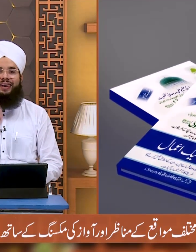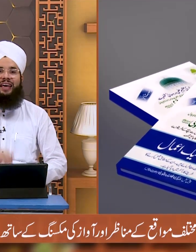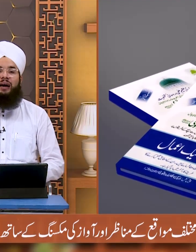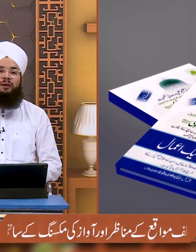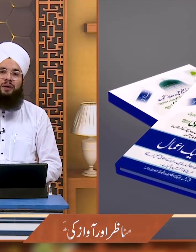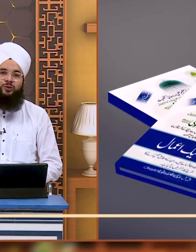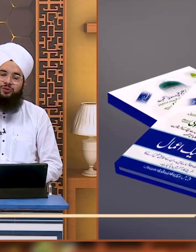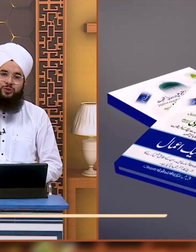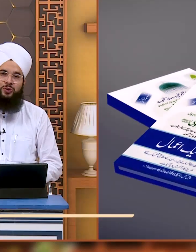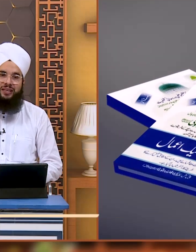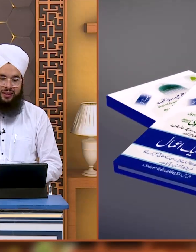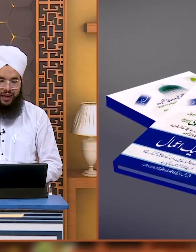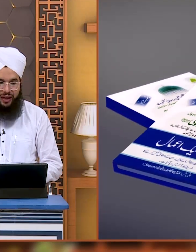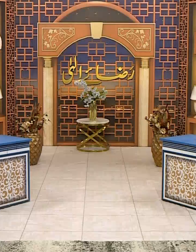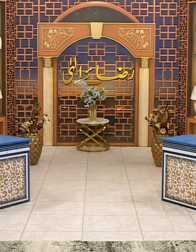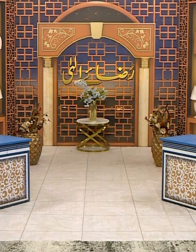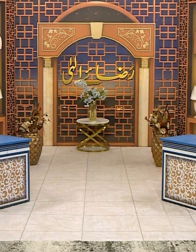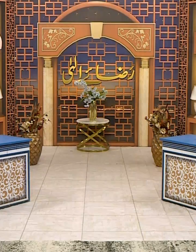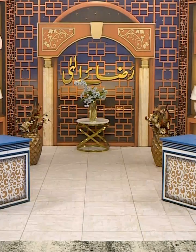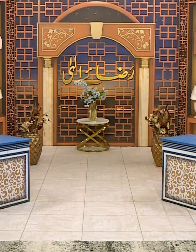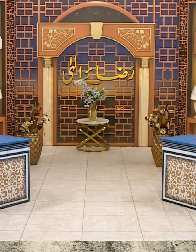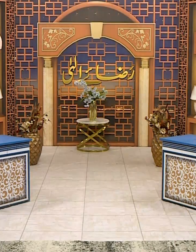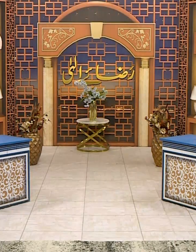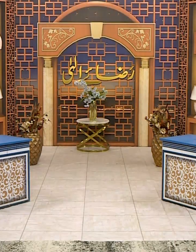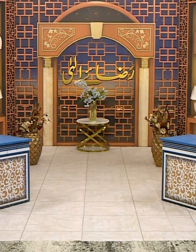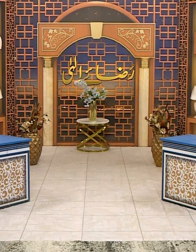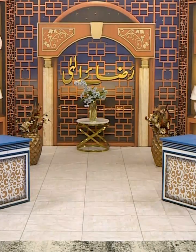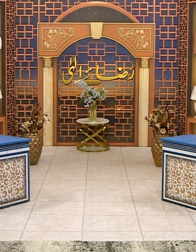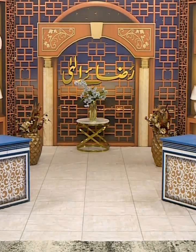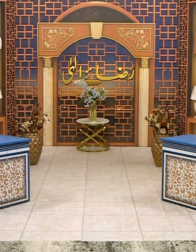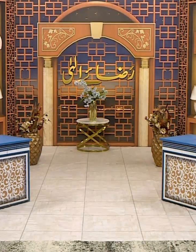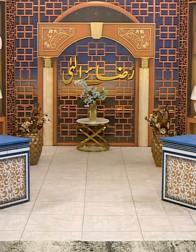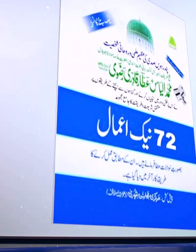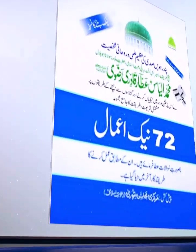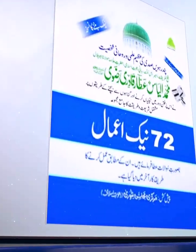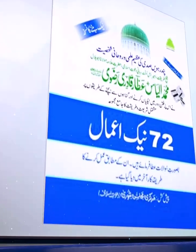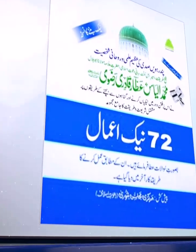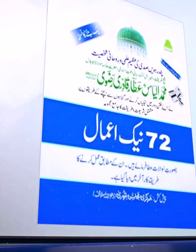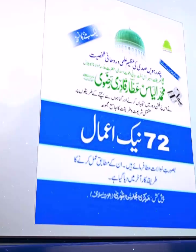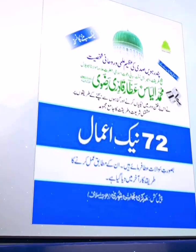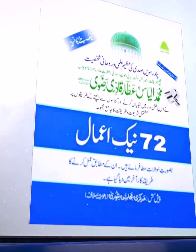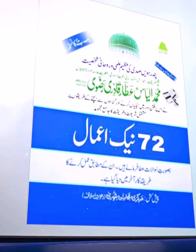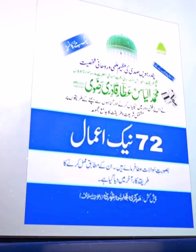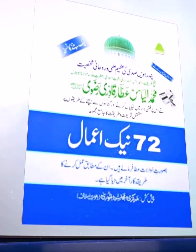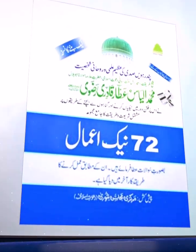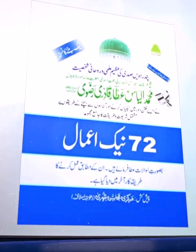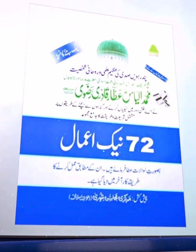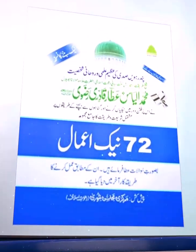نیک عمل پر گفتگو کی جاتی ہے۔ آج ایک نیک عمل پر ہم گفتگو کریں گے، اور وہ 72 نیک اعمال میں سے وہ